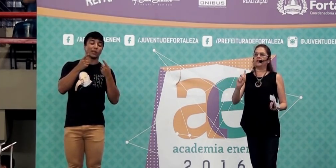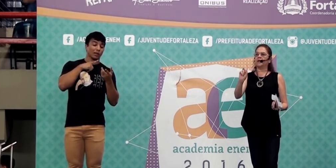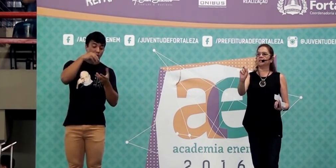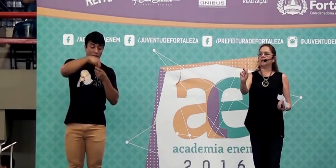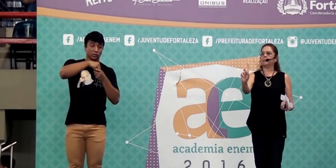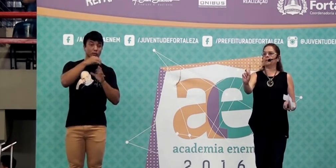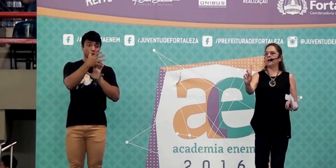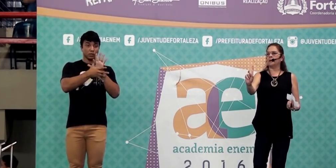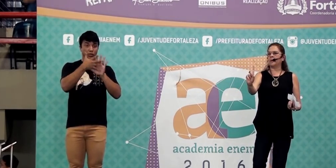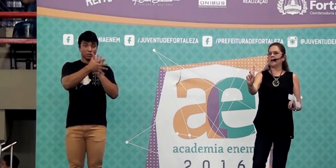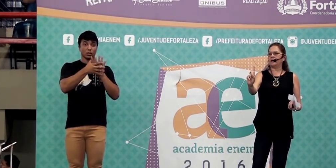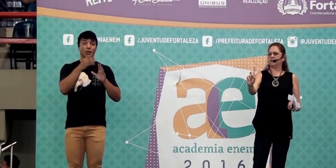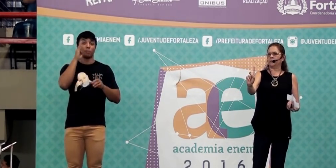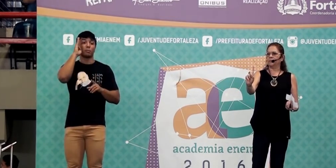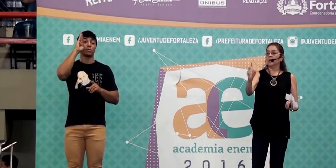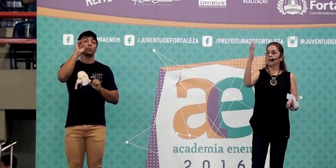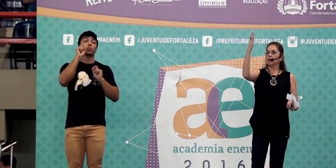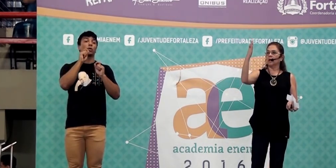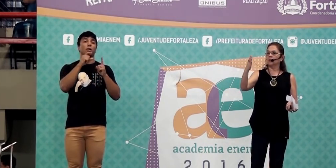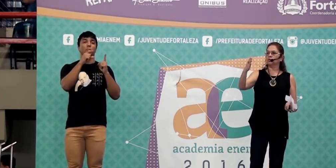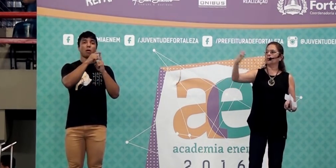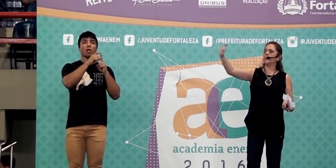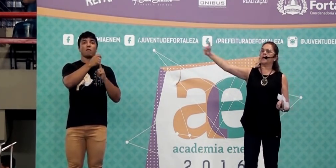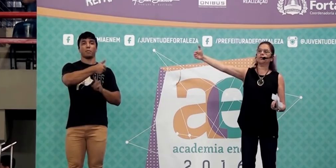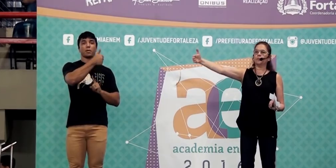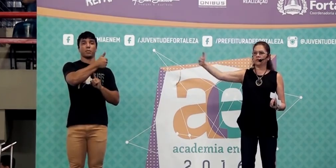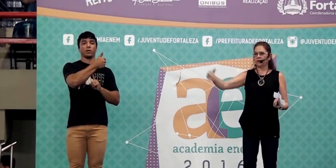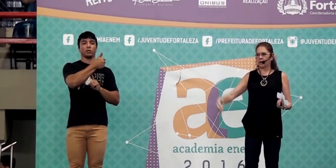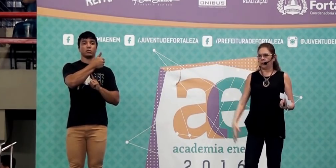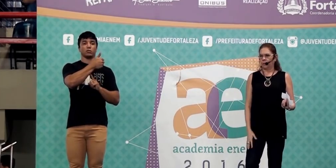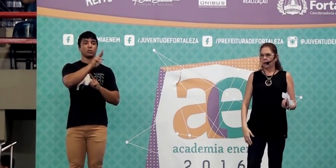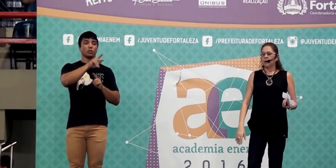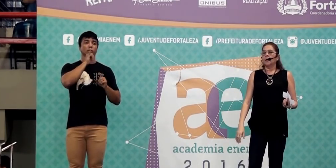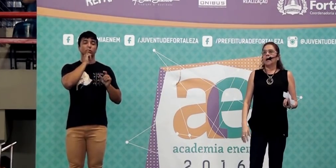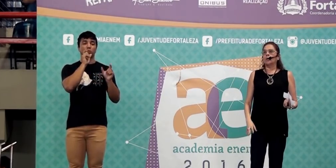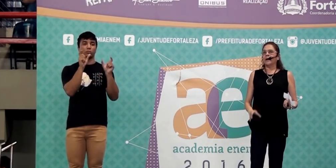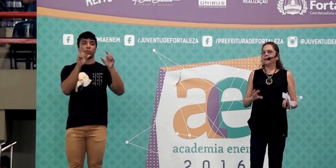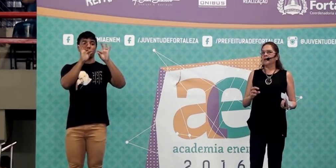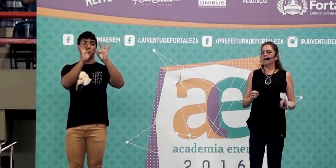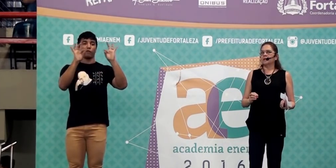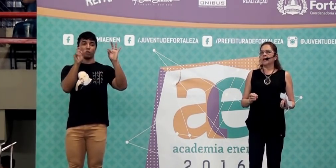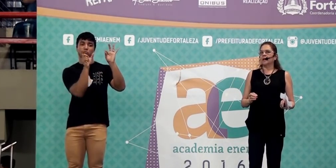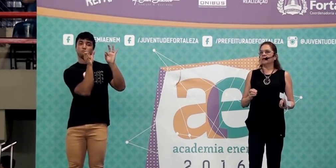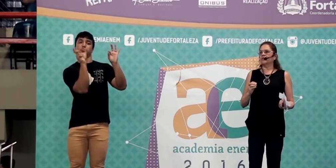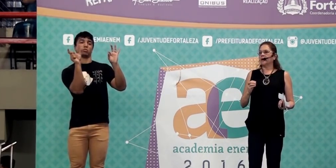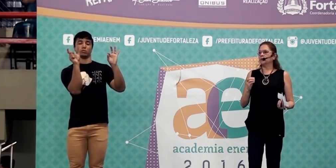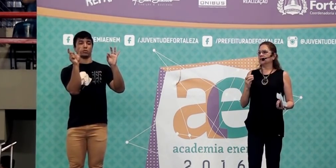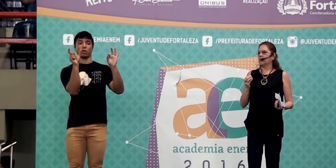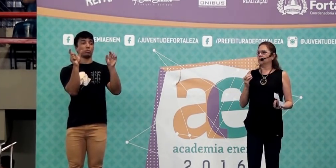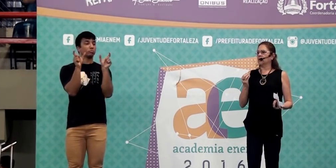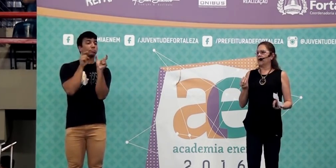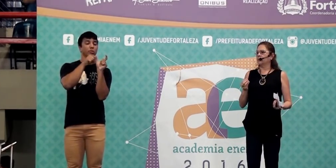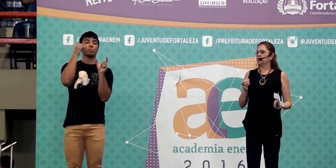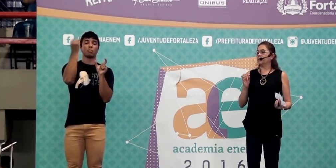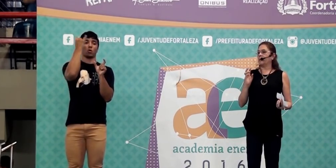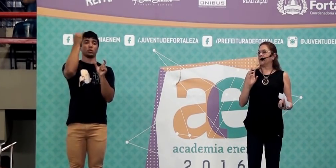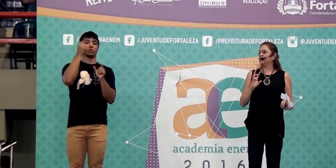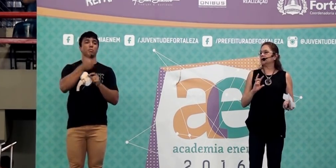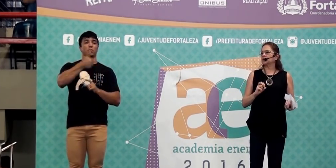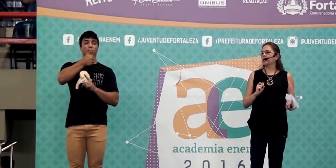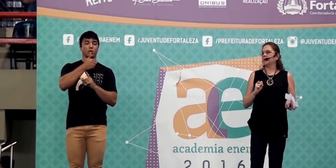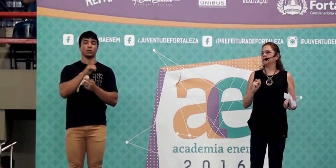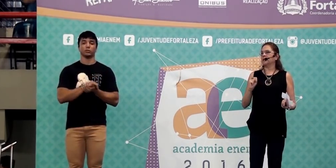como referência a primeira palavra e não do meio para o final. O Enem, ele vai usar um termo